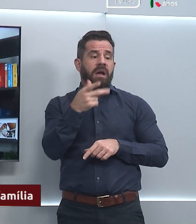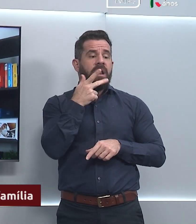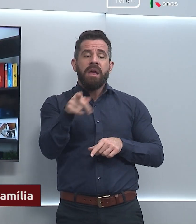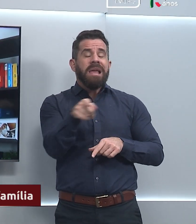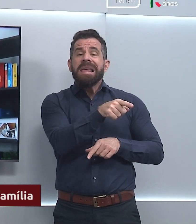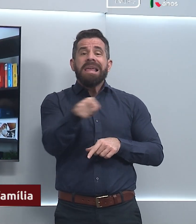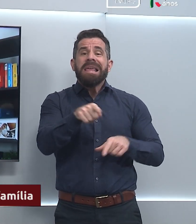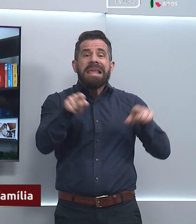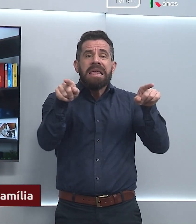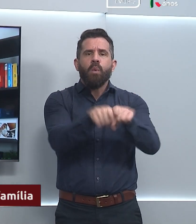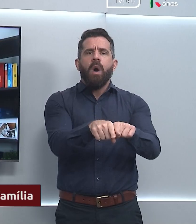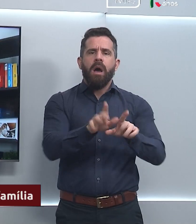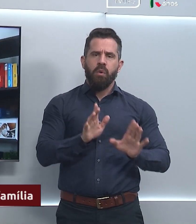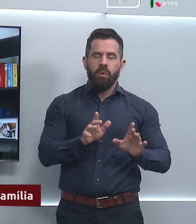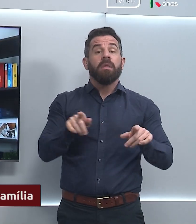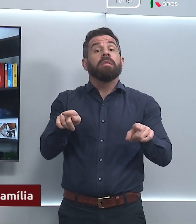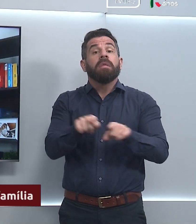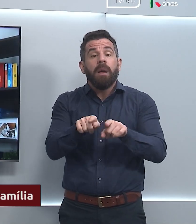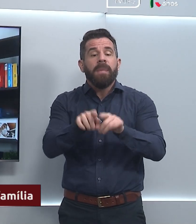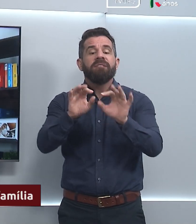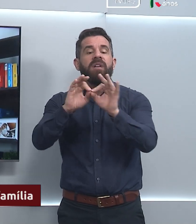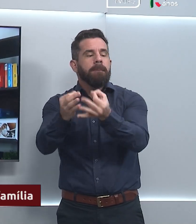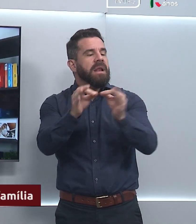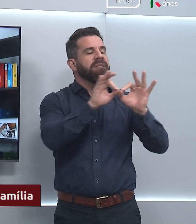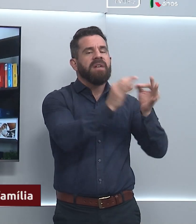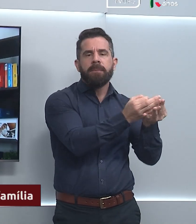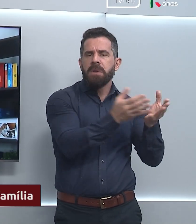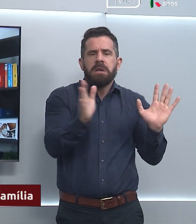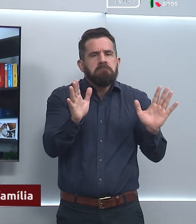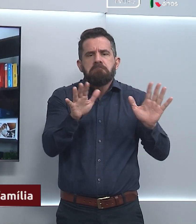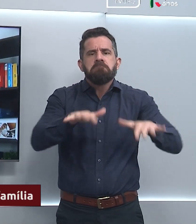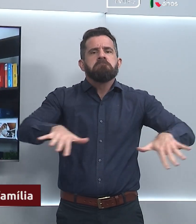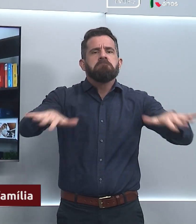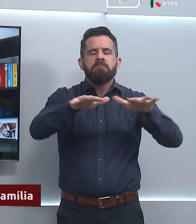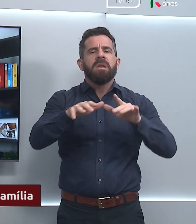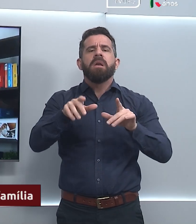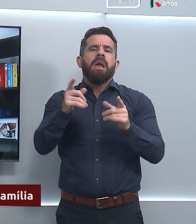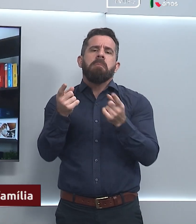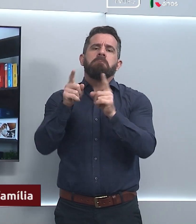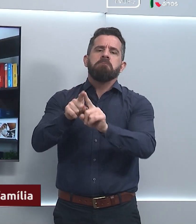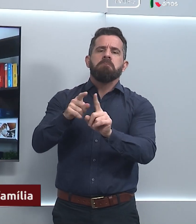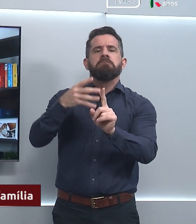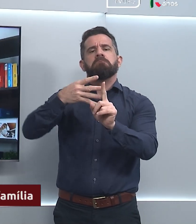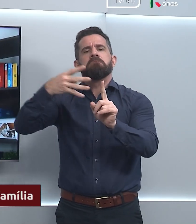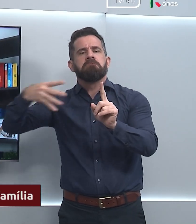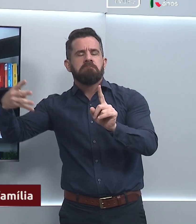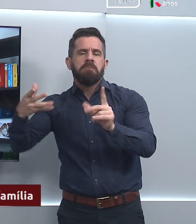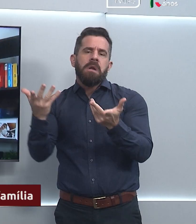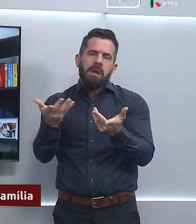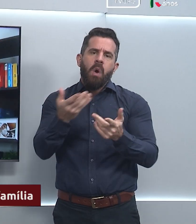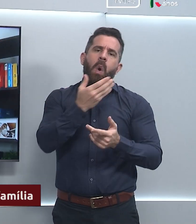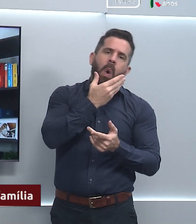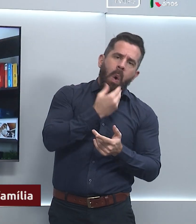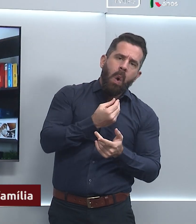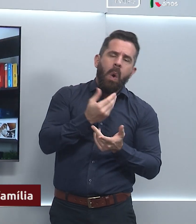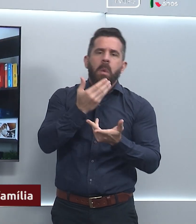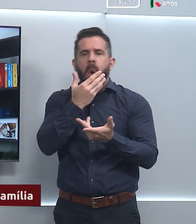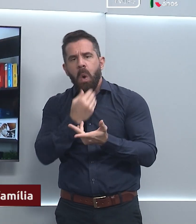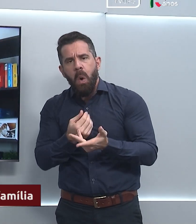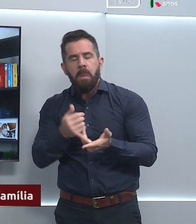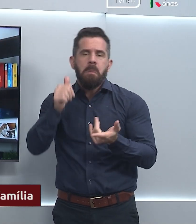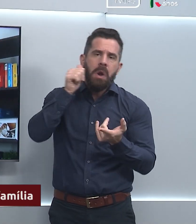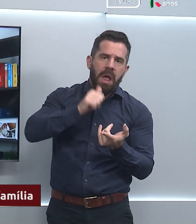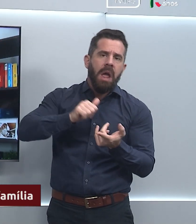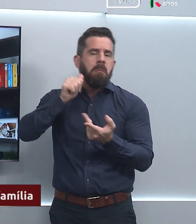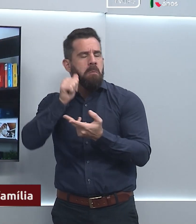Então, no caso de uma família homoafetiva, homem ou de mulheres, no caso de divórcio, é a mesma coisa. Vai entrar